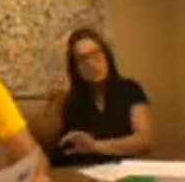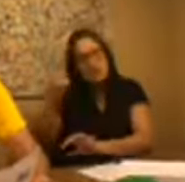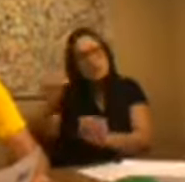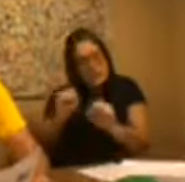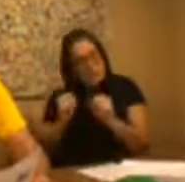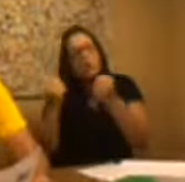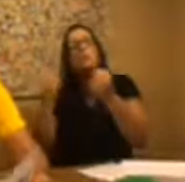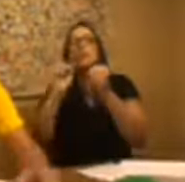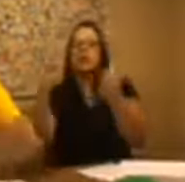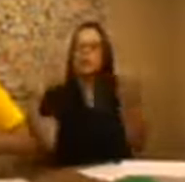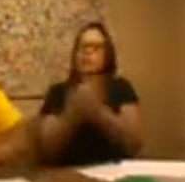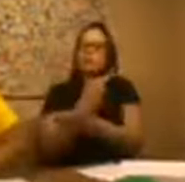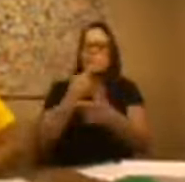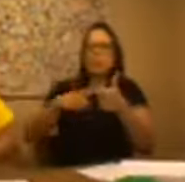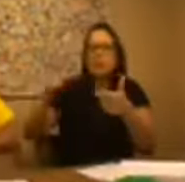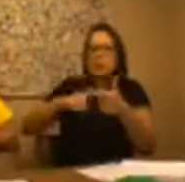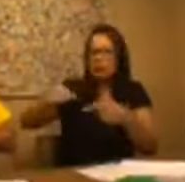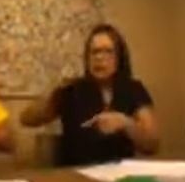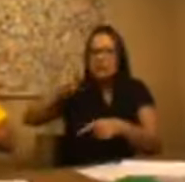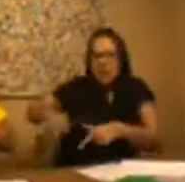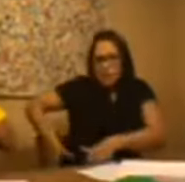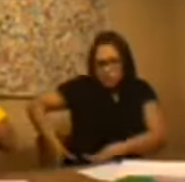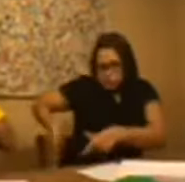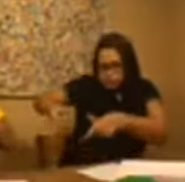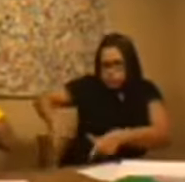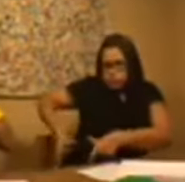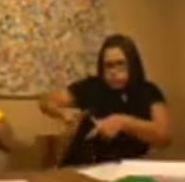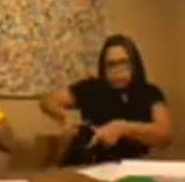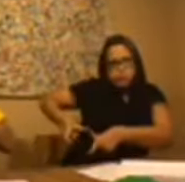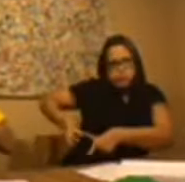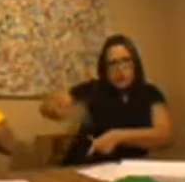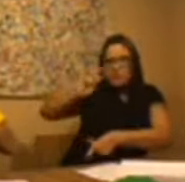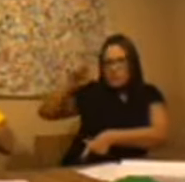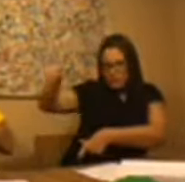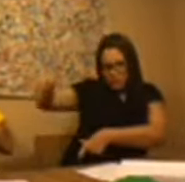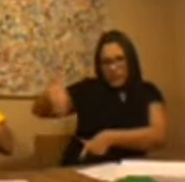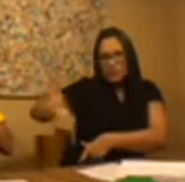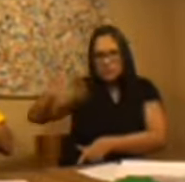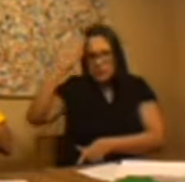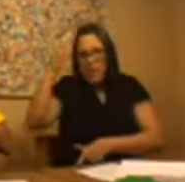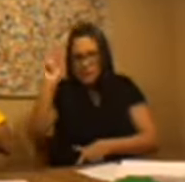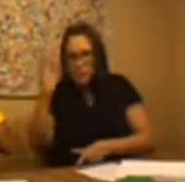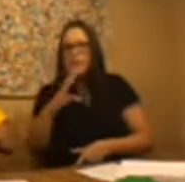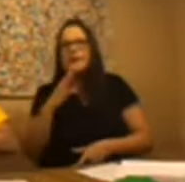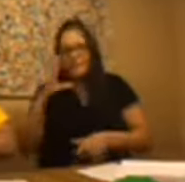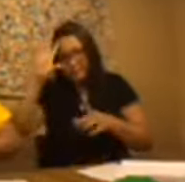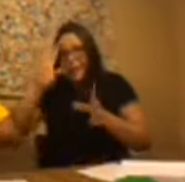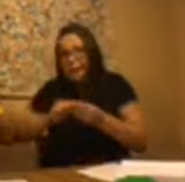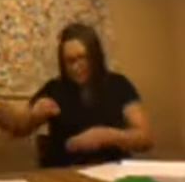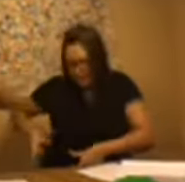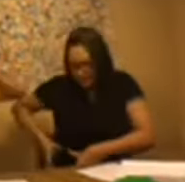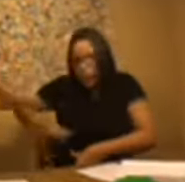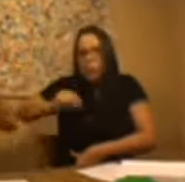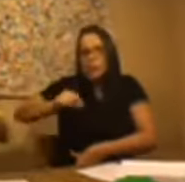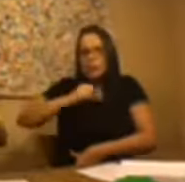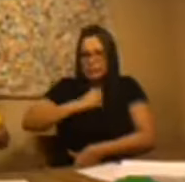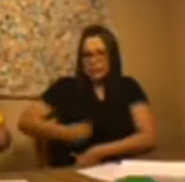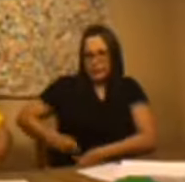pode ter um problema com o ator que eu tô com a bolsa aqui do lado é claro que é para não ter dúvidas e saber que nem aqui dentro é